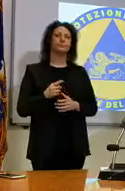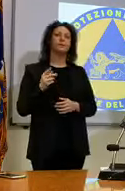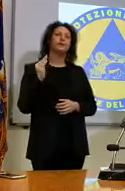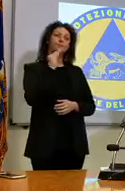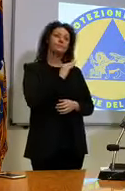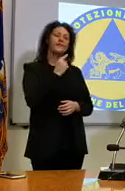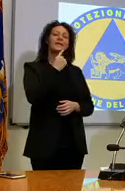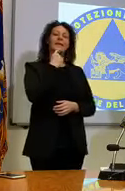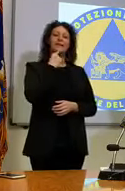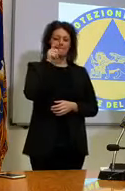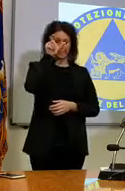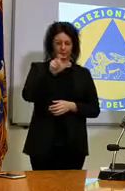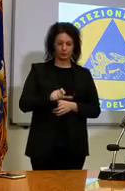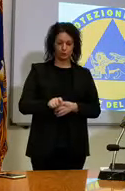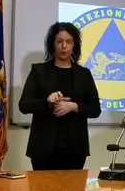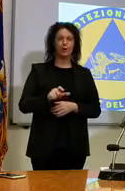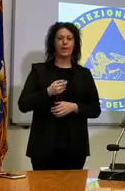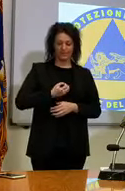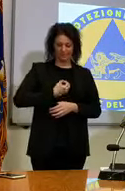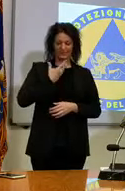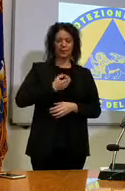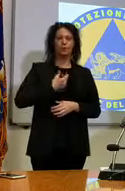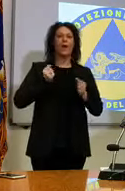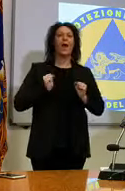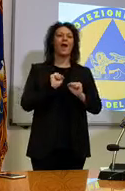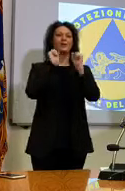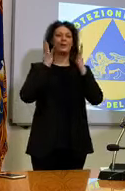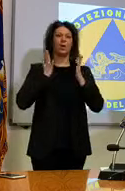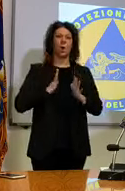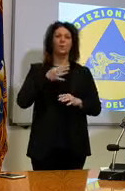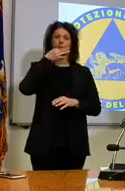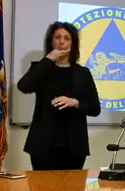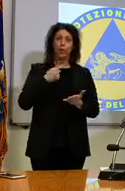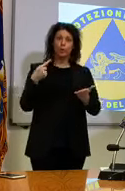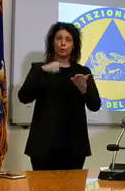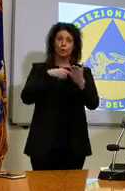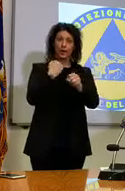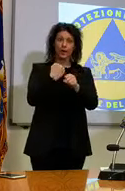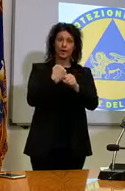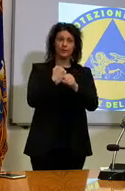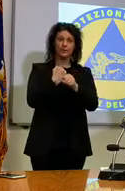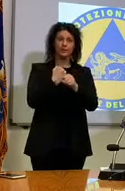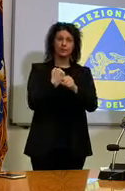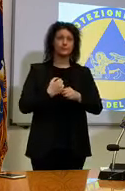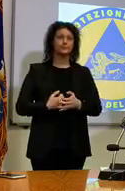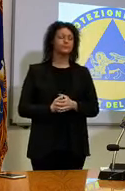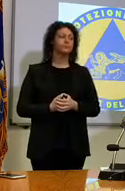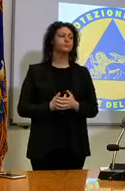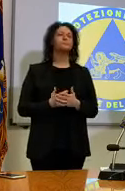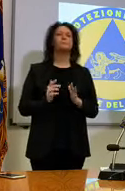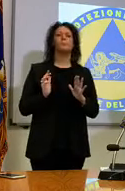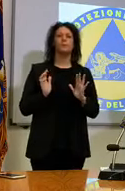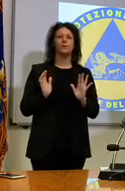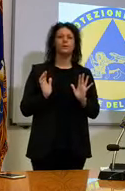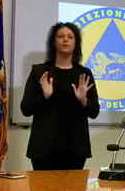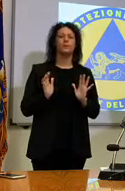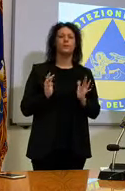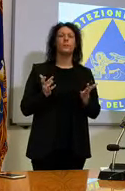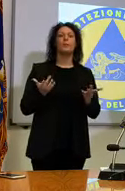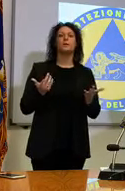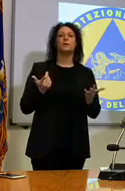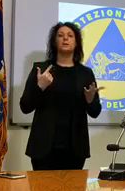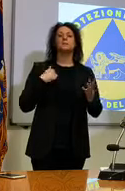lavoro? Allora, io penso che questo è un tema, però direi che il mondo scientifico,